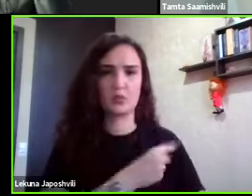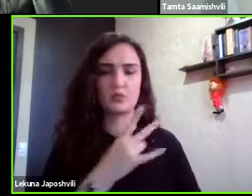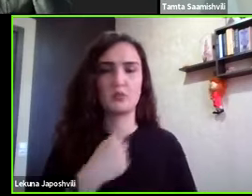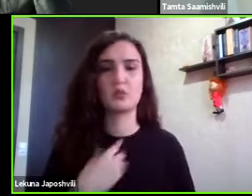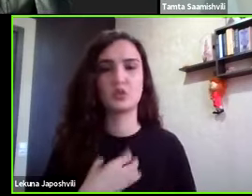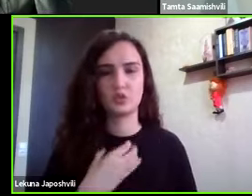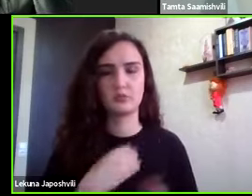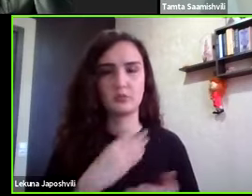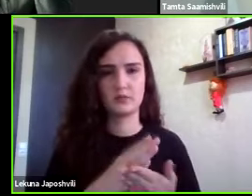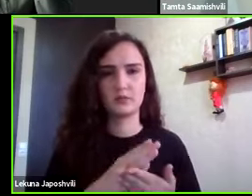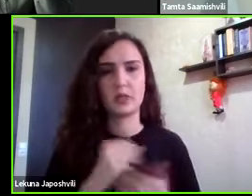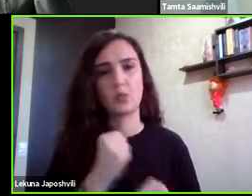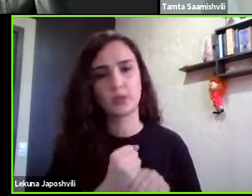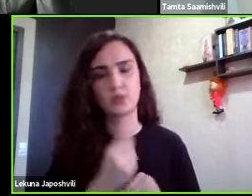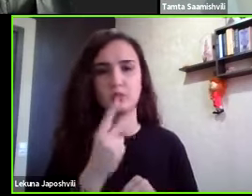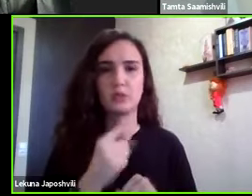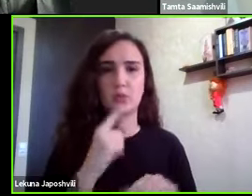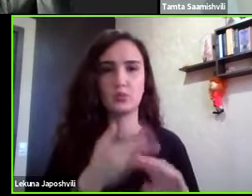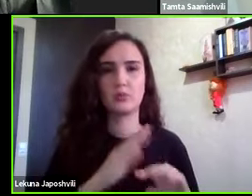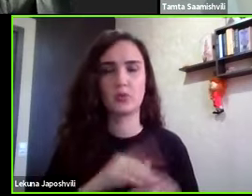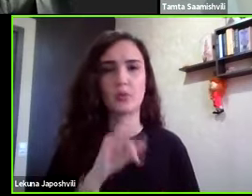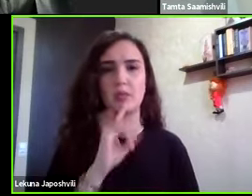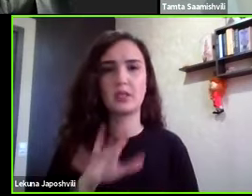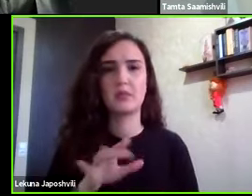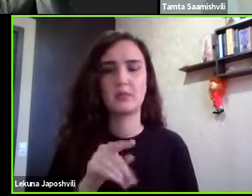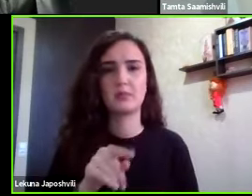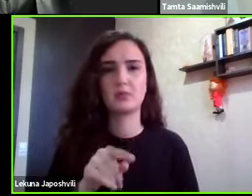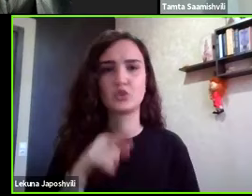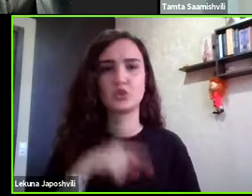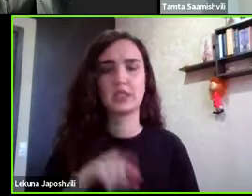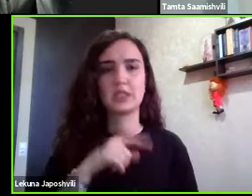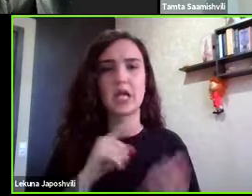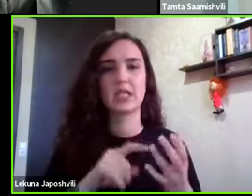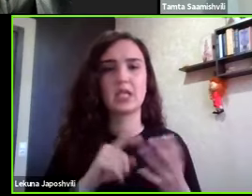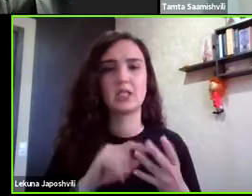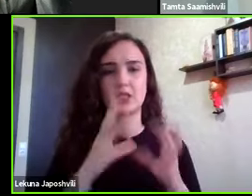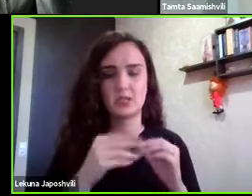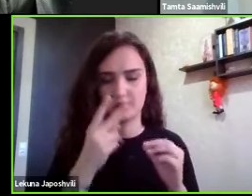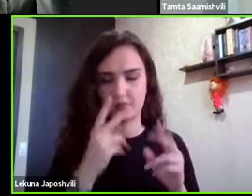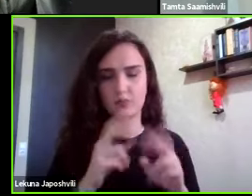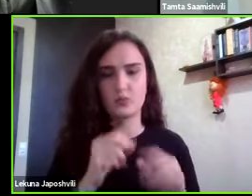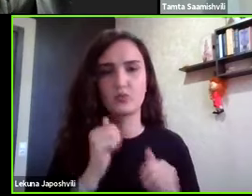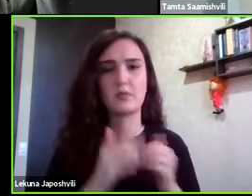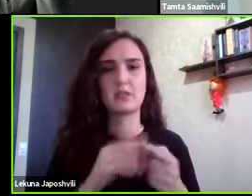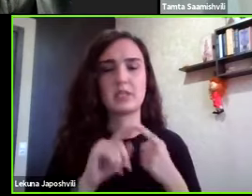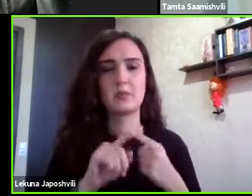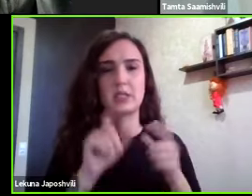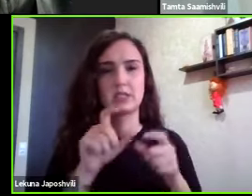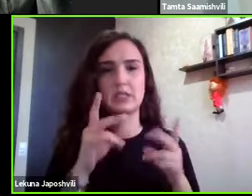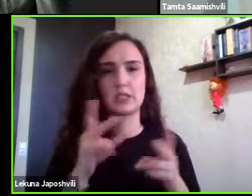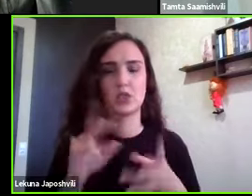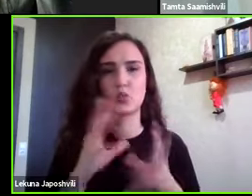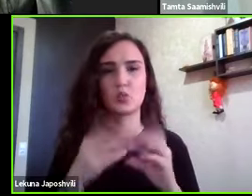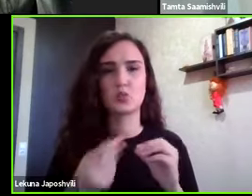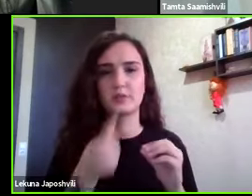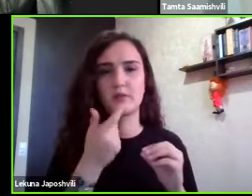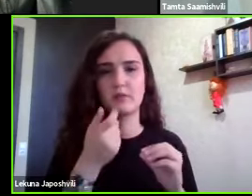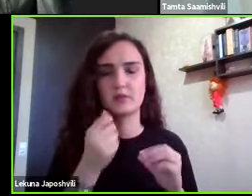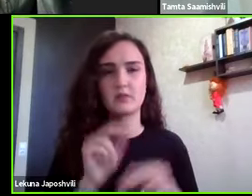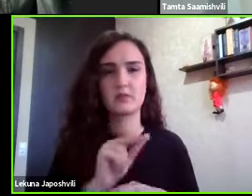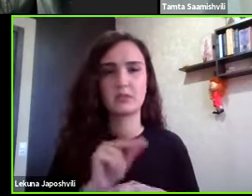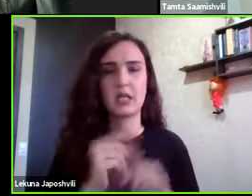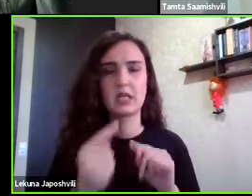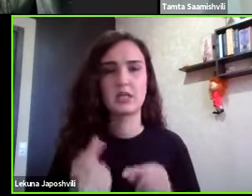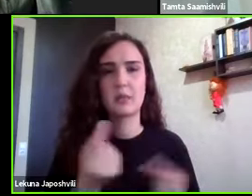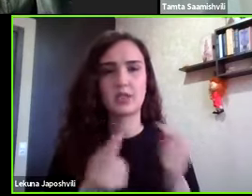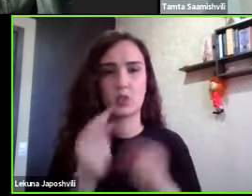შიში, გაუკეთო გართულება ხომ არ იქნება ვინაიდ და შარდის ანალიზებში მუდმივად აქვს ინფექცია და სულ სვავს პროფილაქტიკისთვის